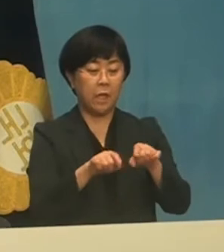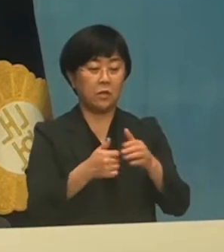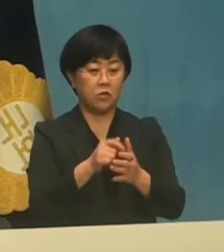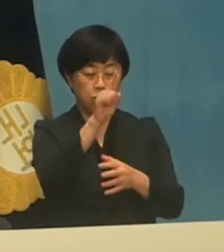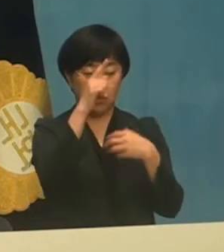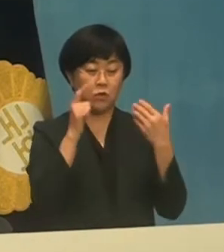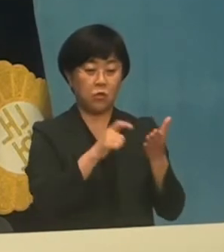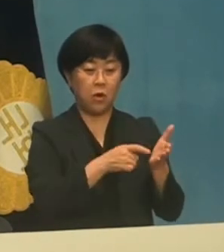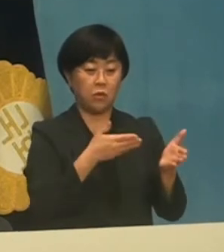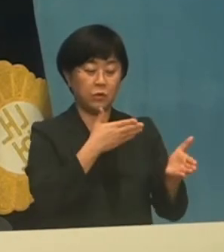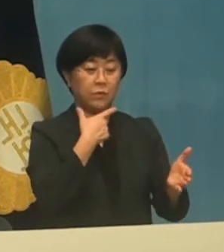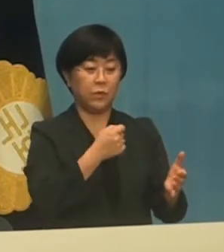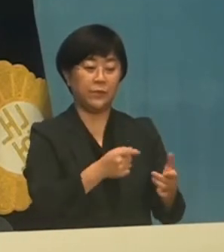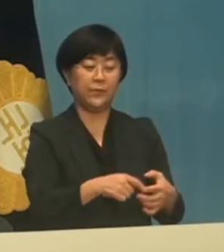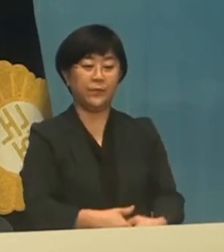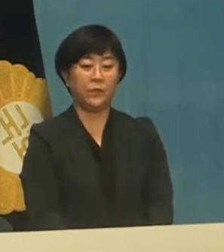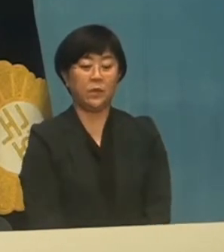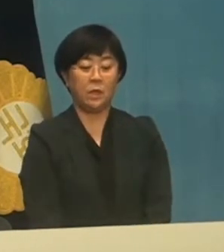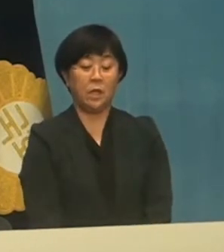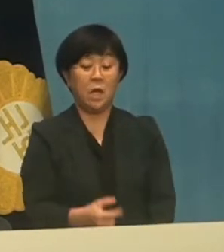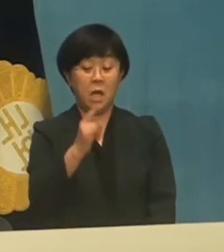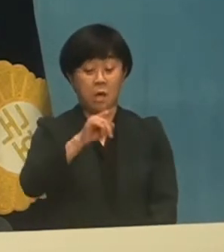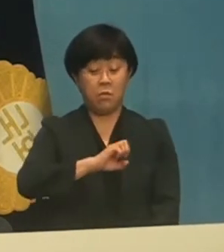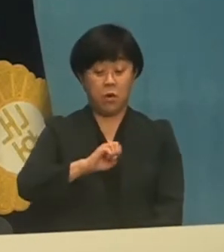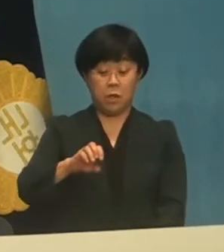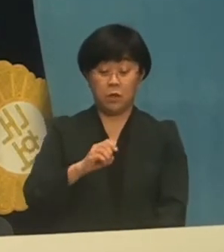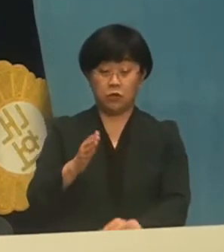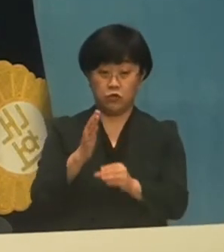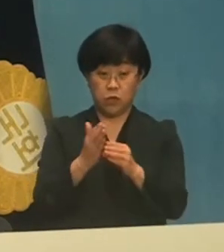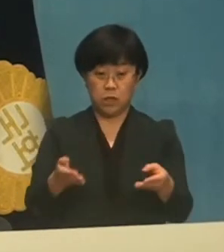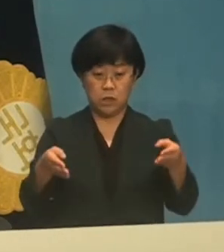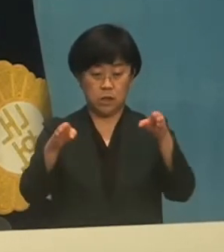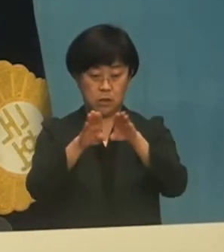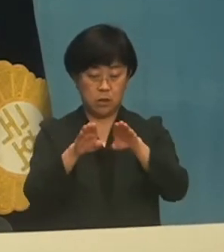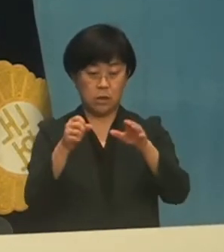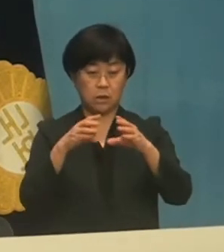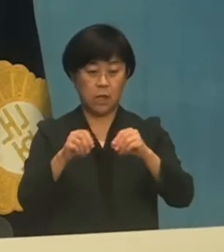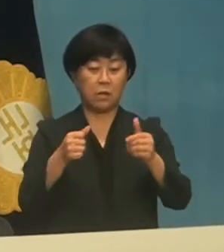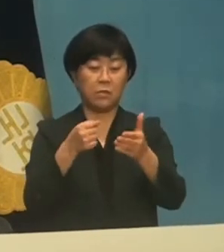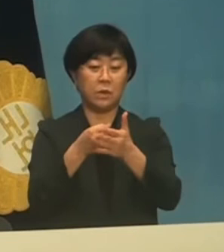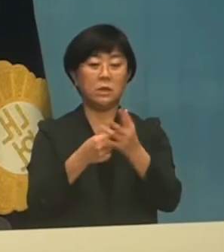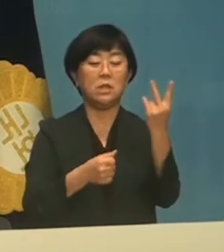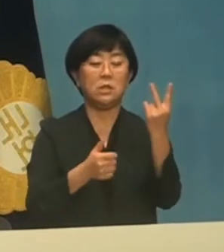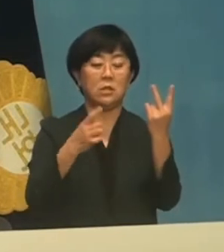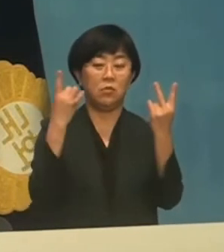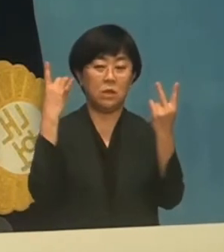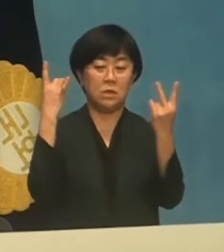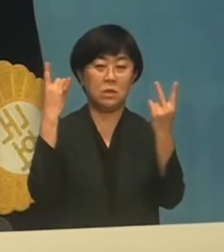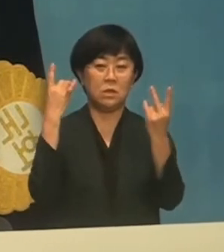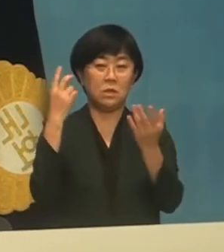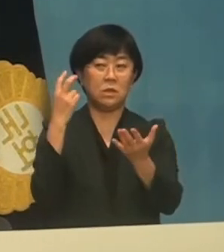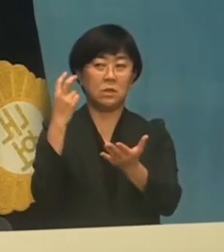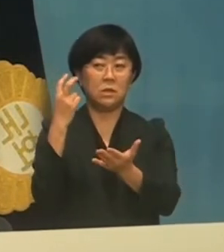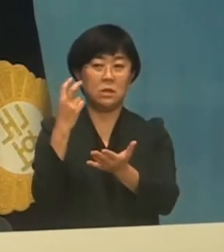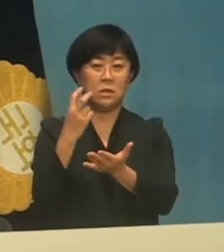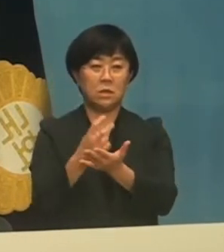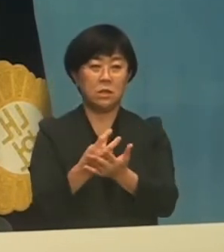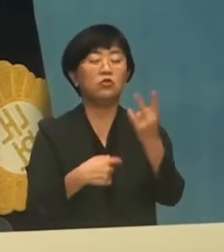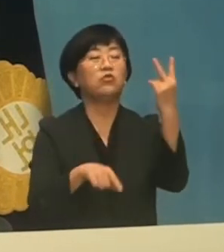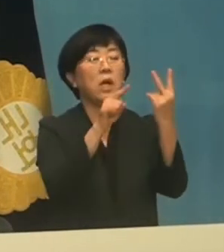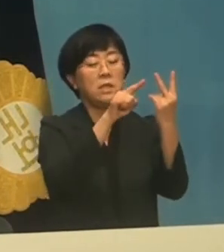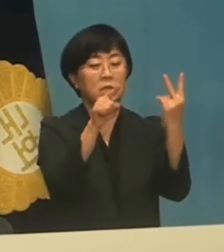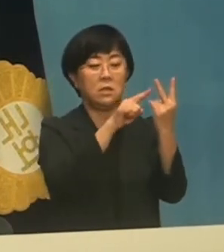촉구합니다. 정부는 고준위 핵폐기물 중간 저장 시설 입지 선정의 제2원칙으로 두